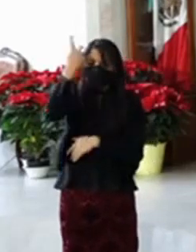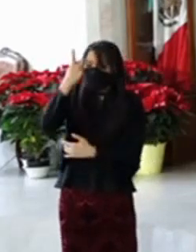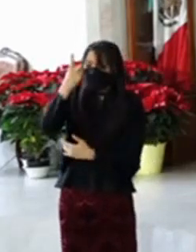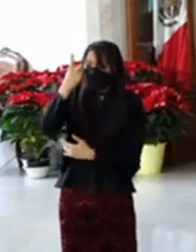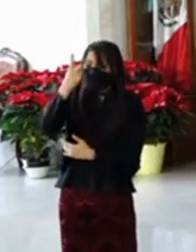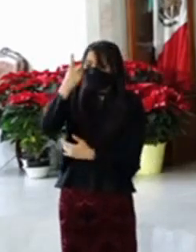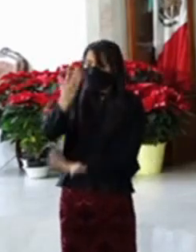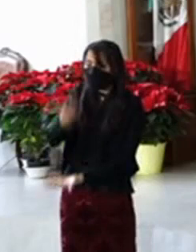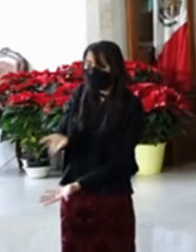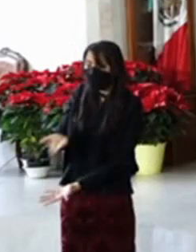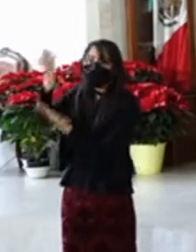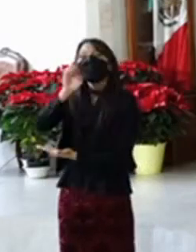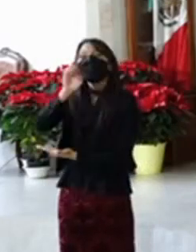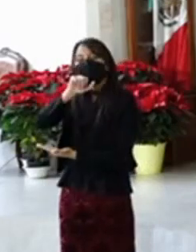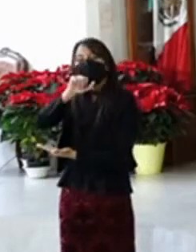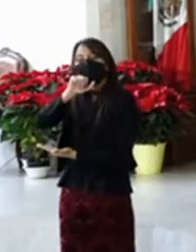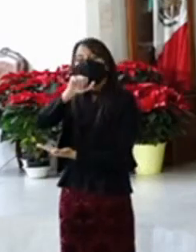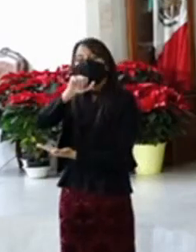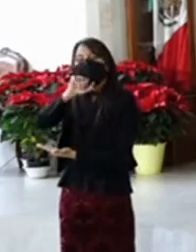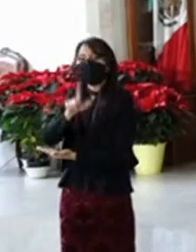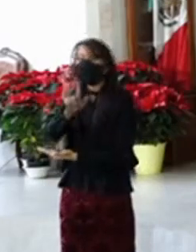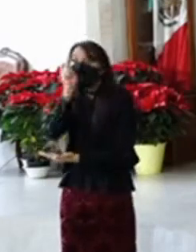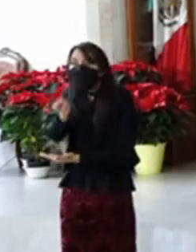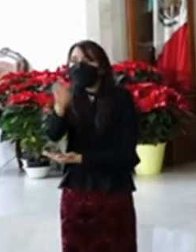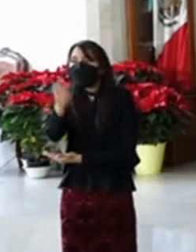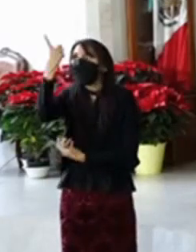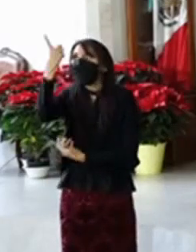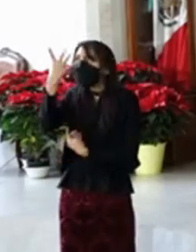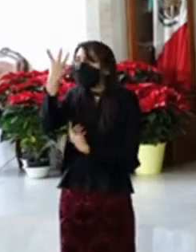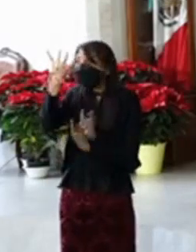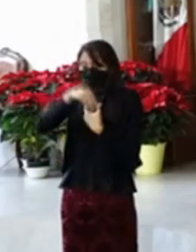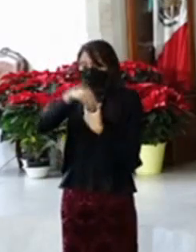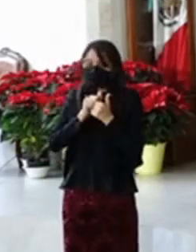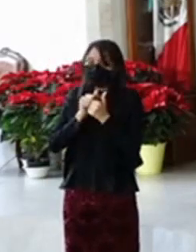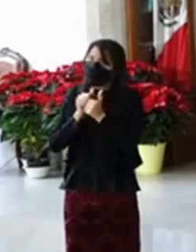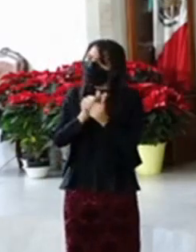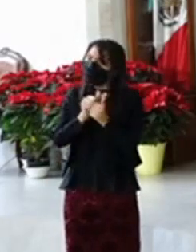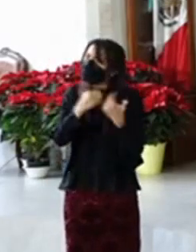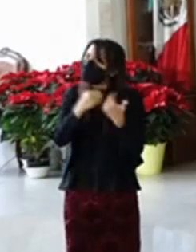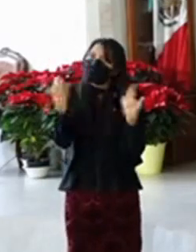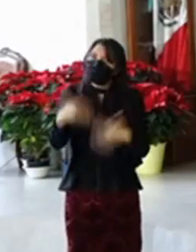Dios con nosotros. En este nombre,